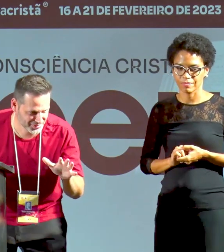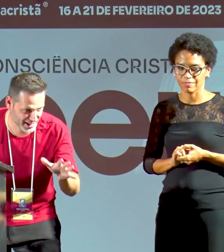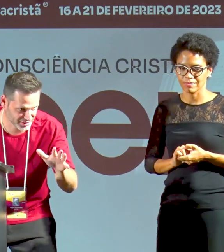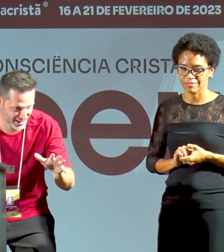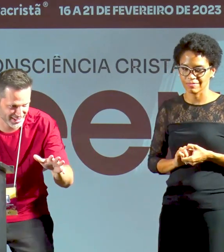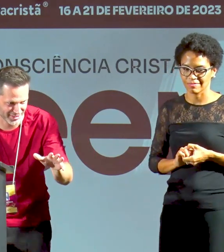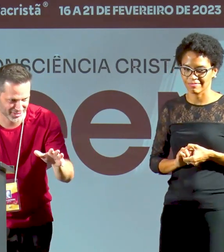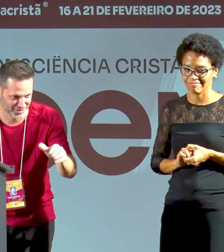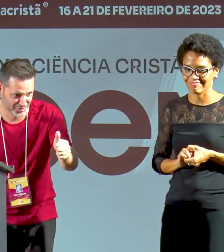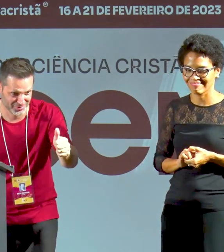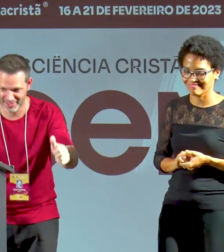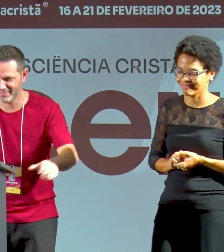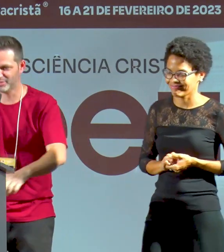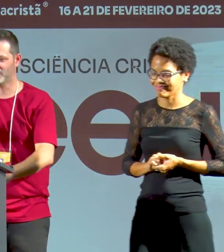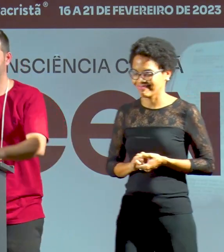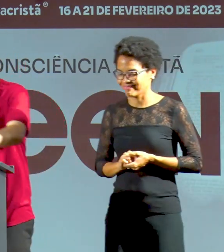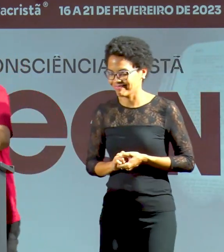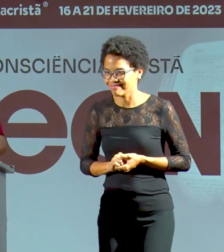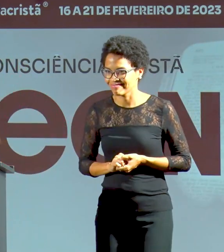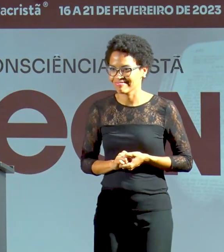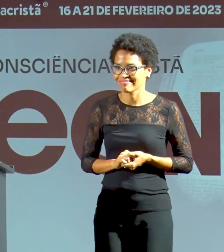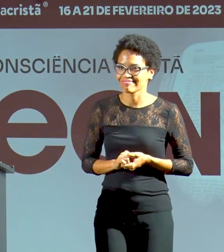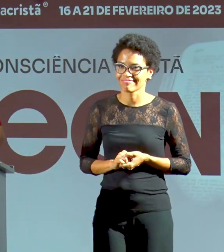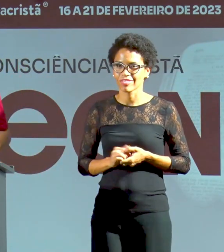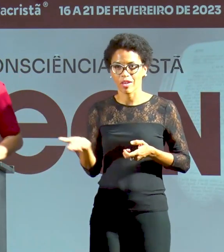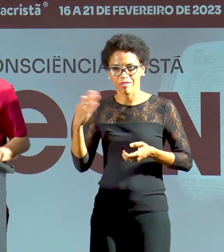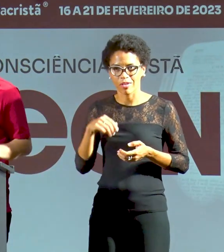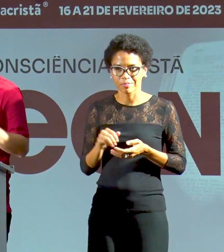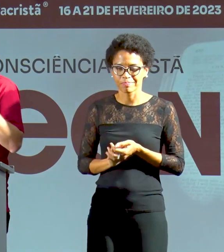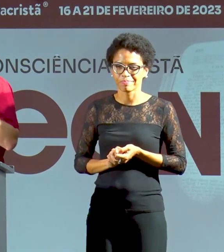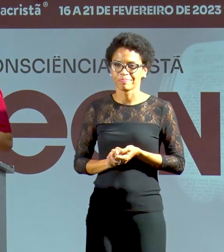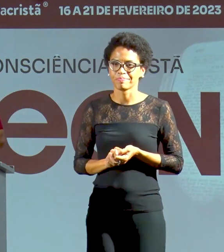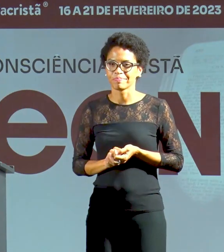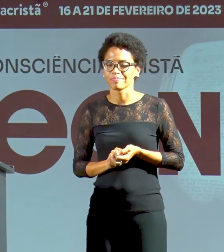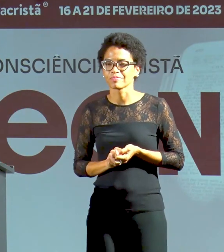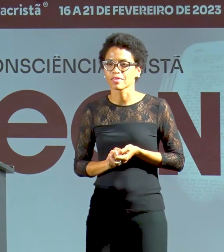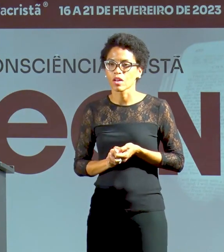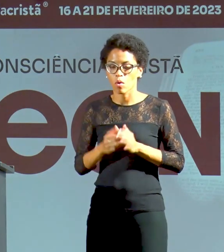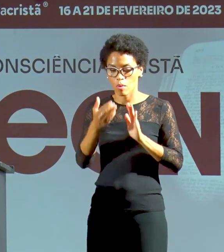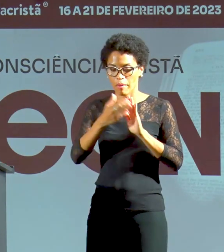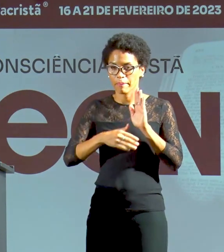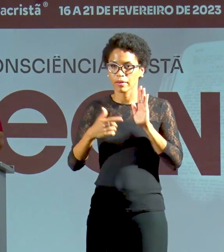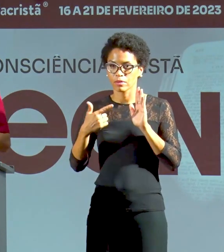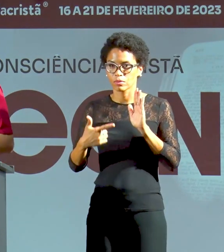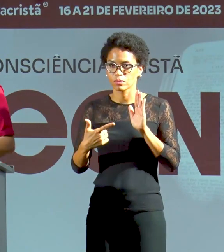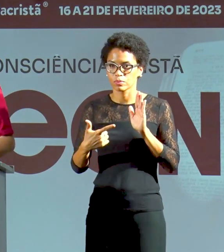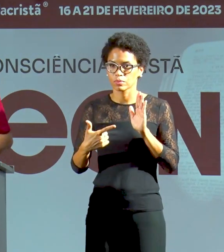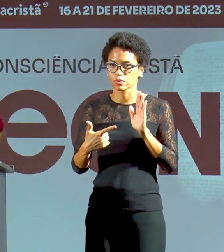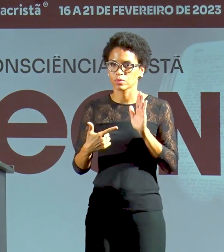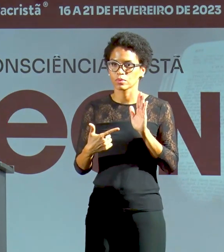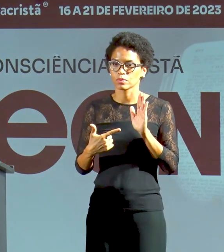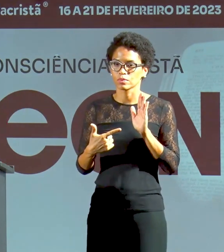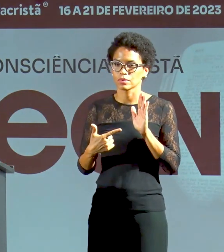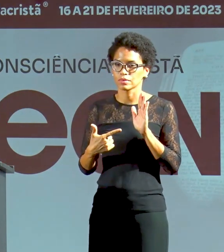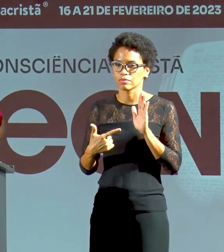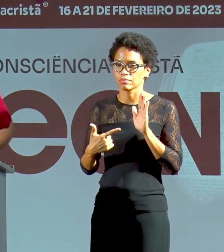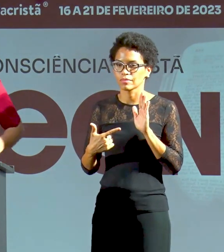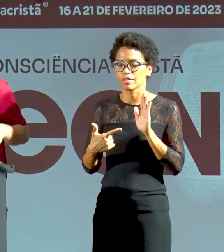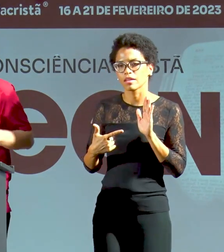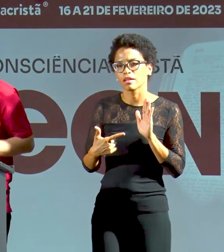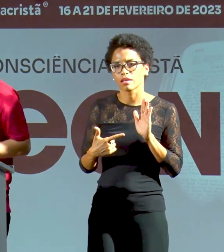10 minutos Vamos lá gente é o seguinte o capítulo 2 o Capítulo 2